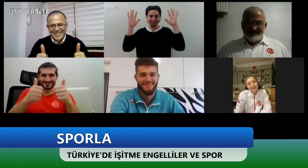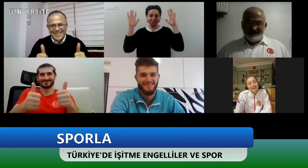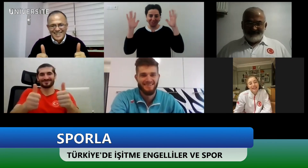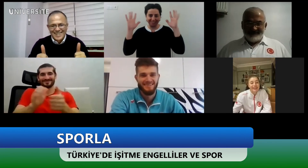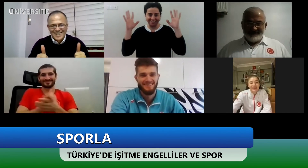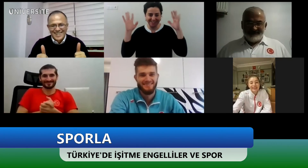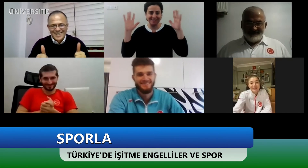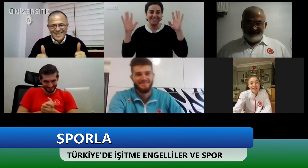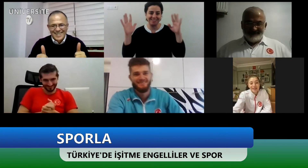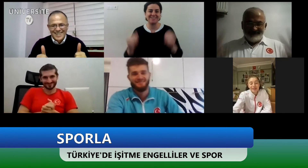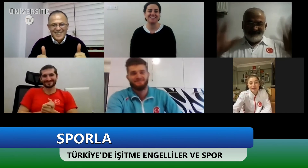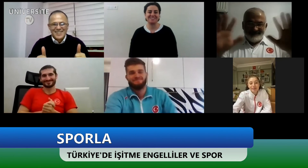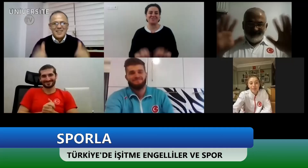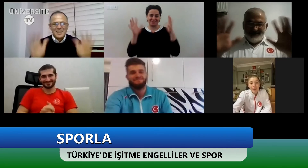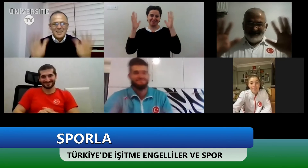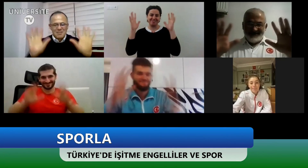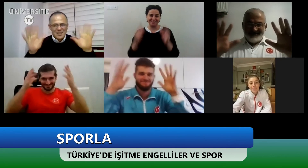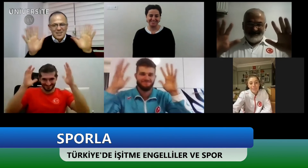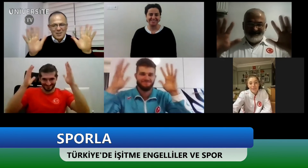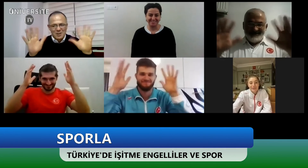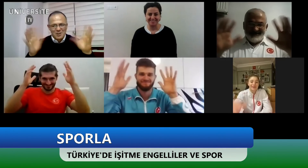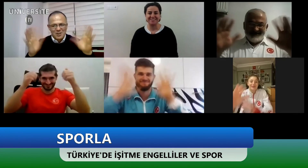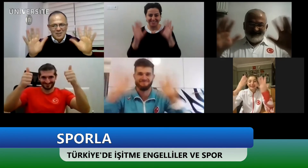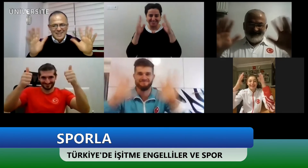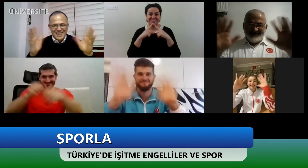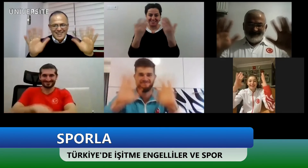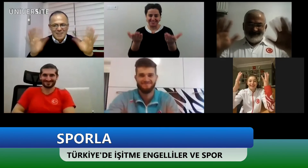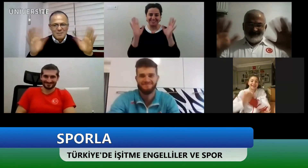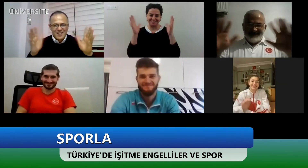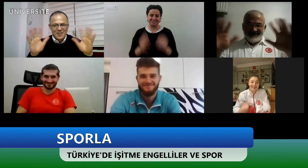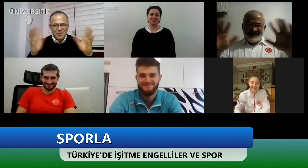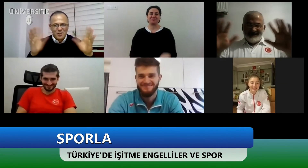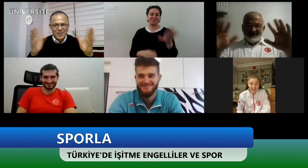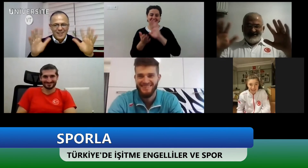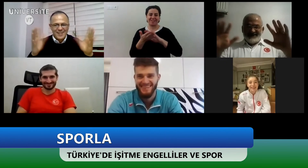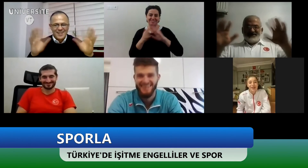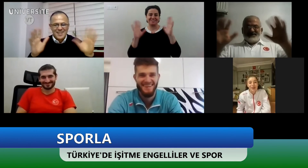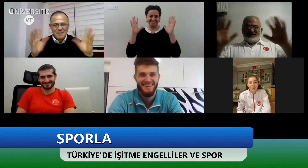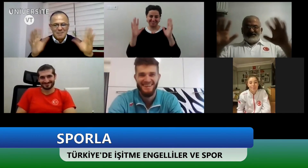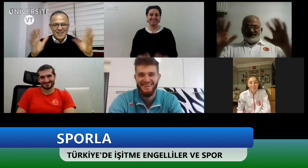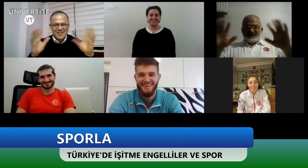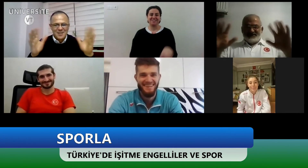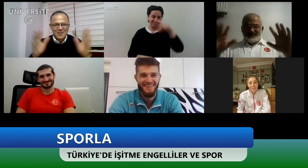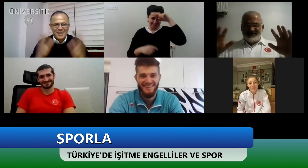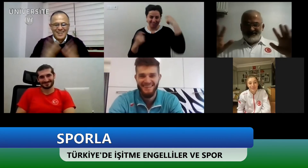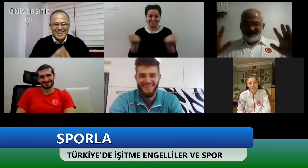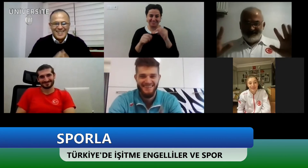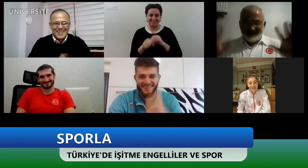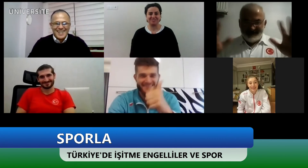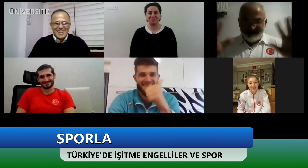kültürünü alkış bir şekilde yapıyoruz. Evet. Biz teşekkür ediyoruz hepinize. Hepinizi alkışlıyoruz. Gayretlerinizden, emeklerinizden